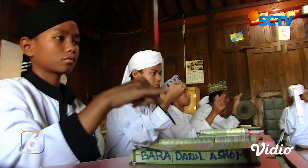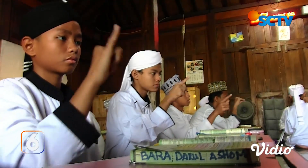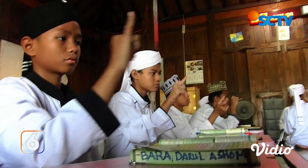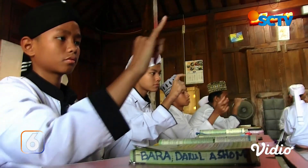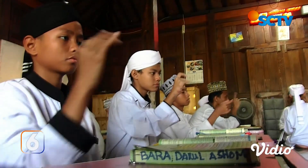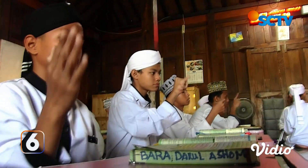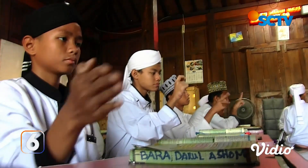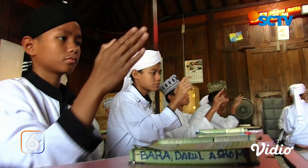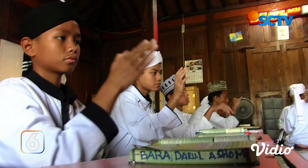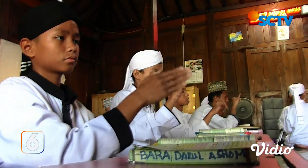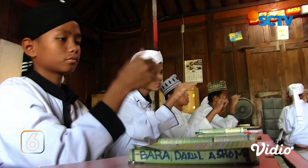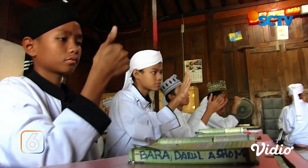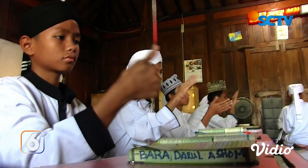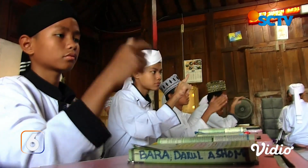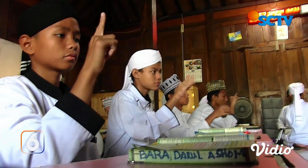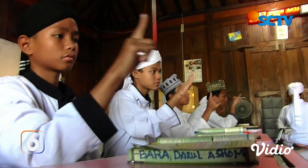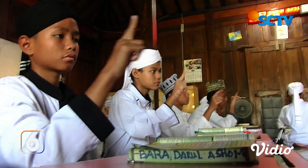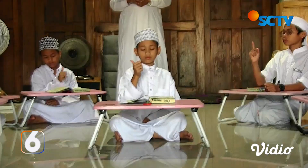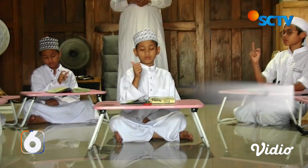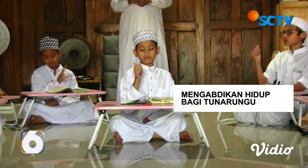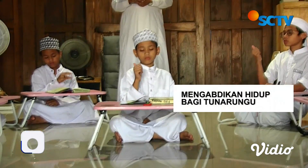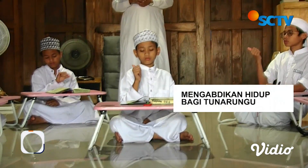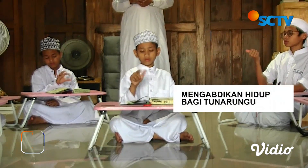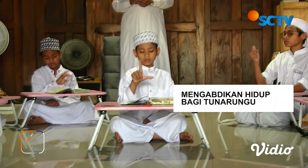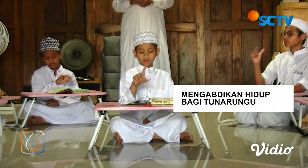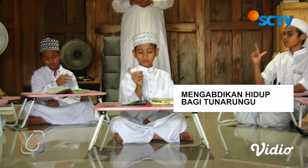mengabdikan hidup kita ini untuk mereka, untuk tunarungu.